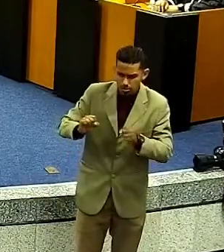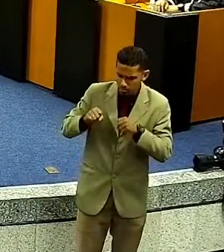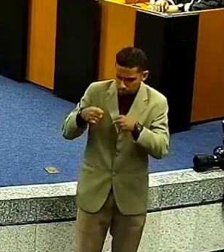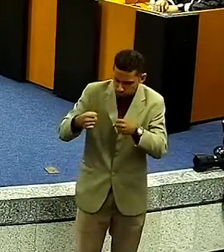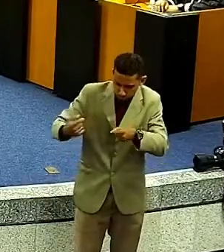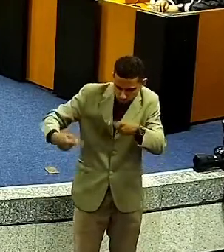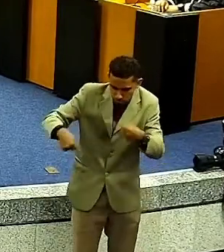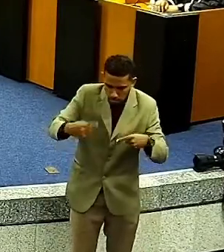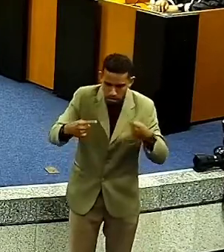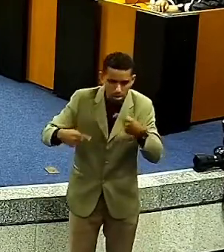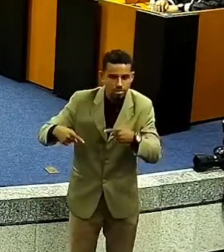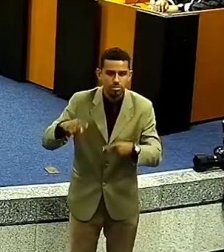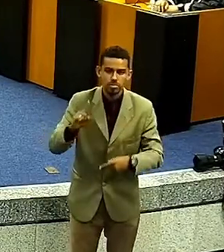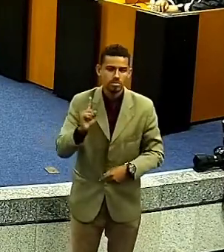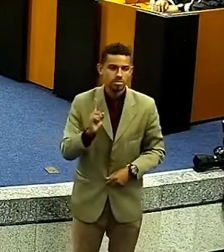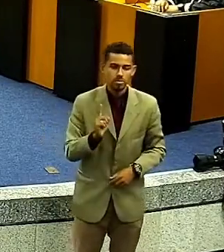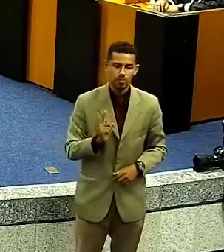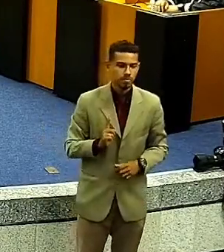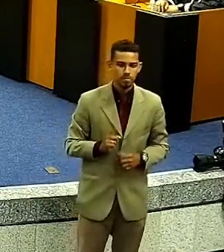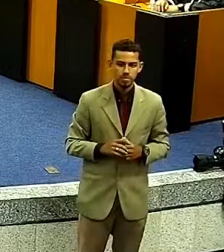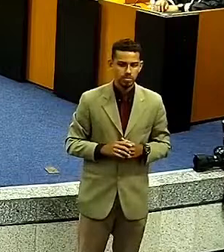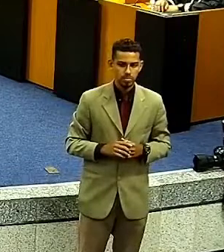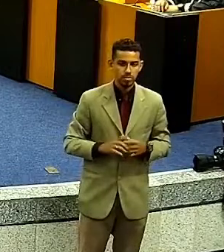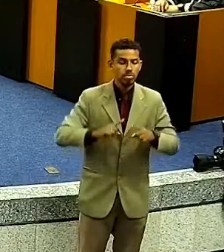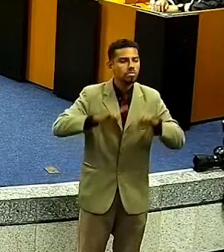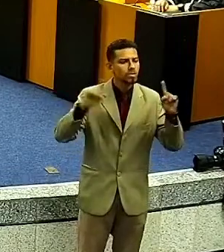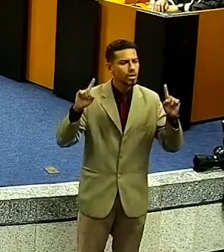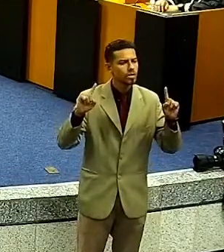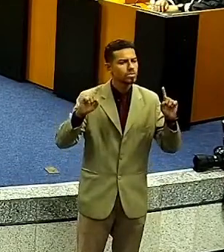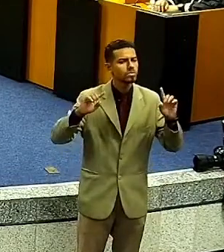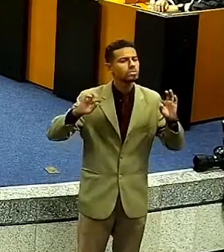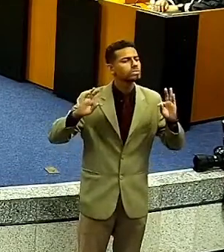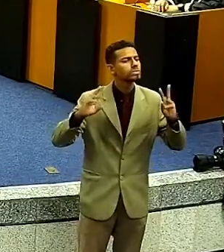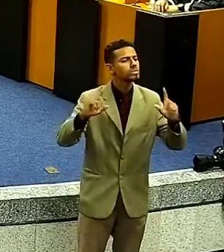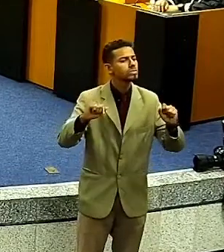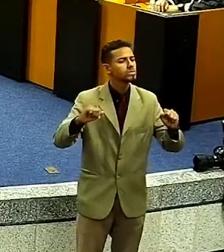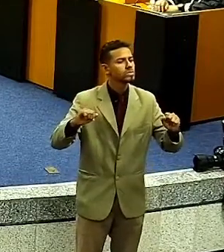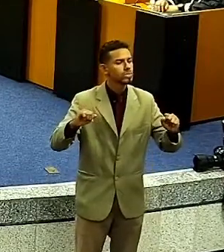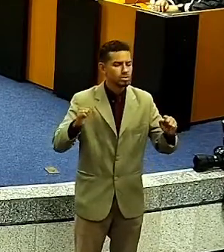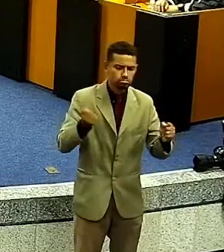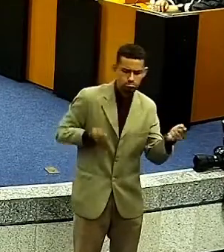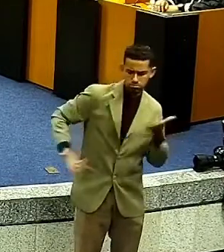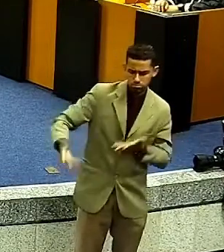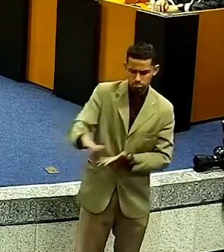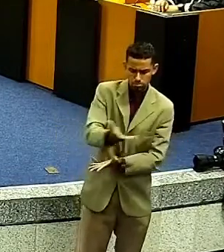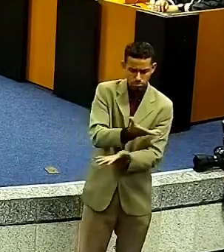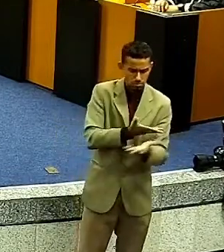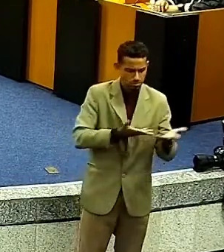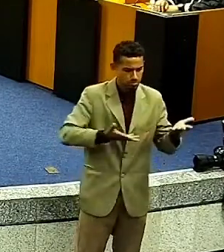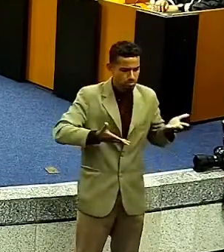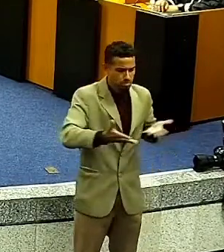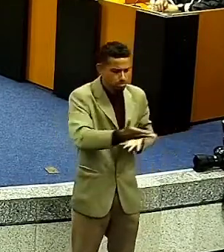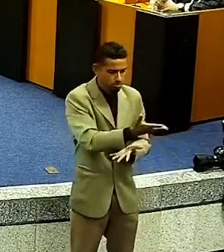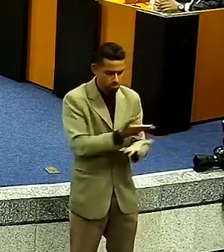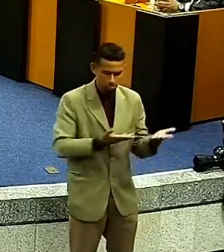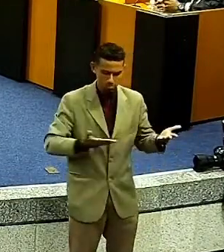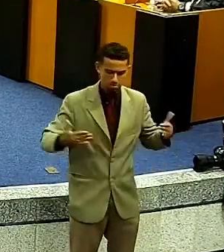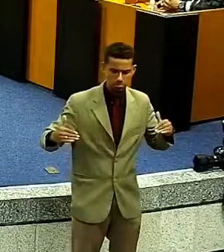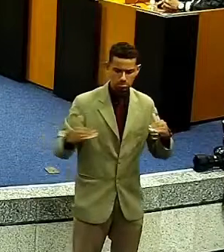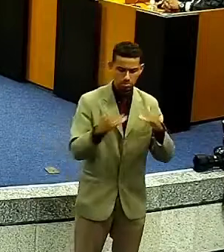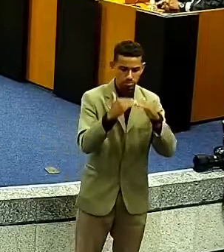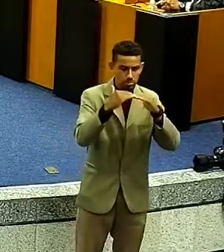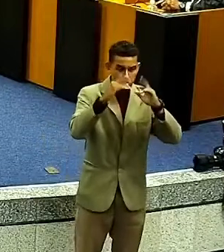fomentar confrontos mas fomentar sobretudo a harmonia compreensão